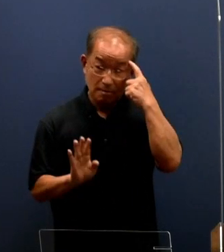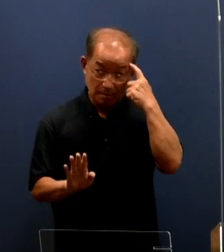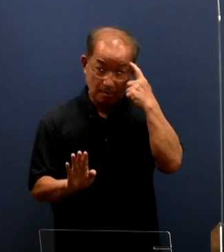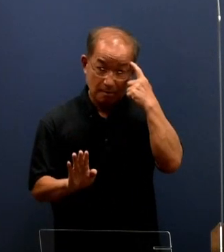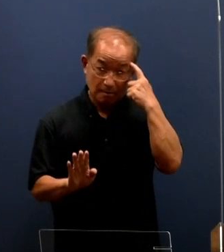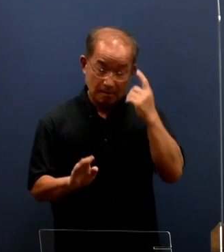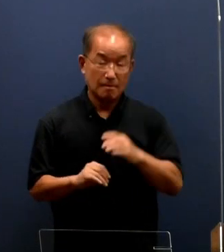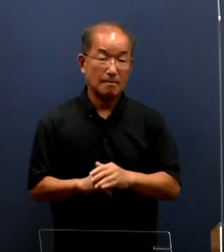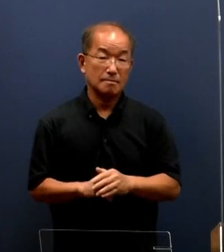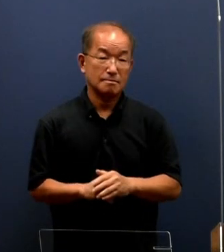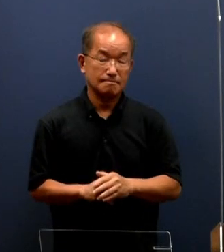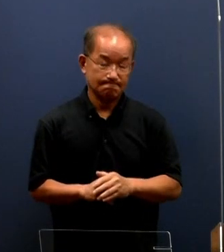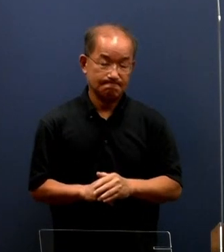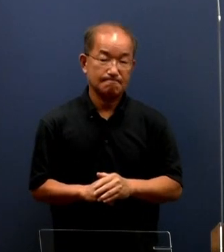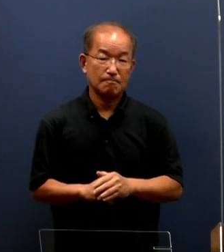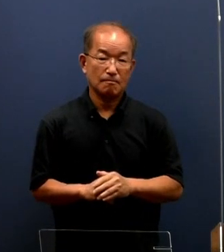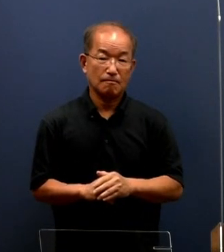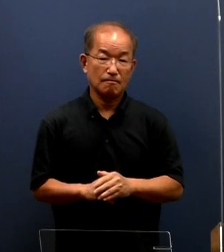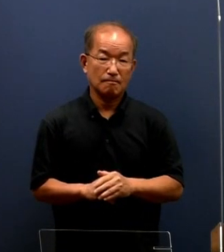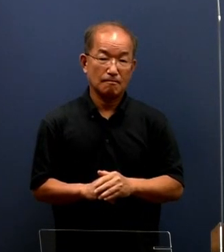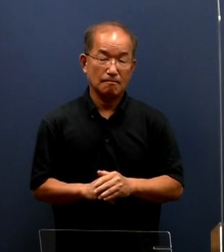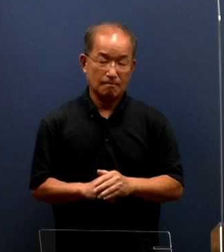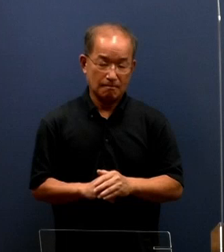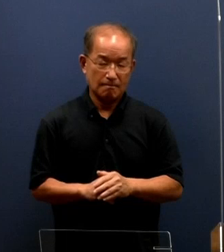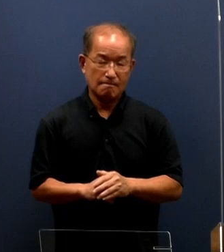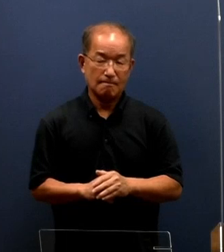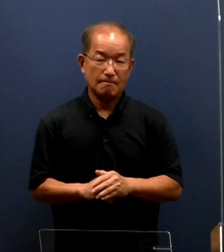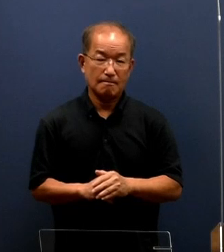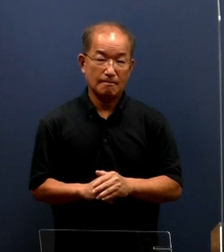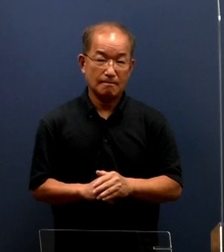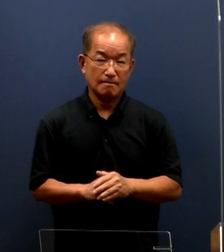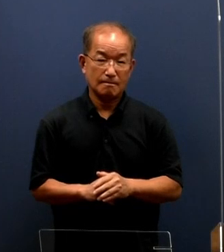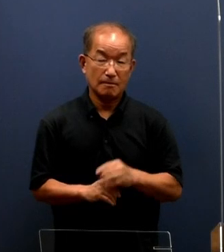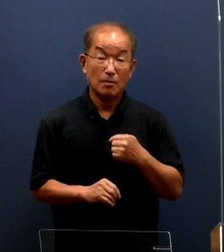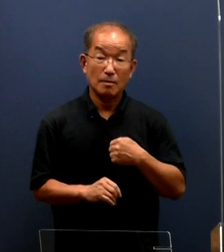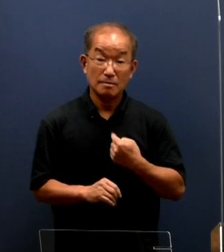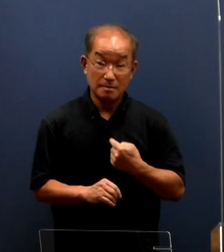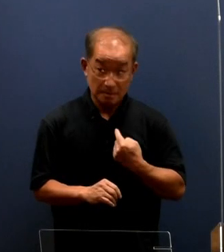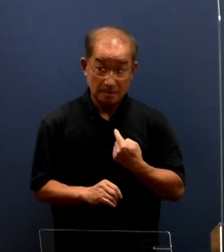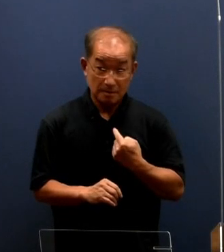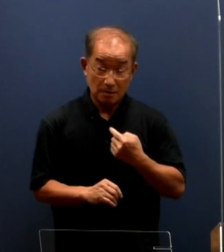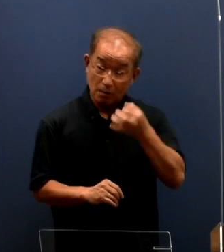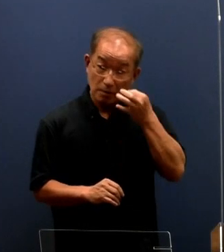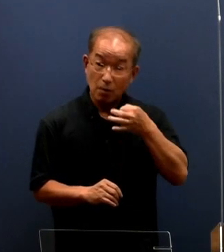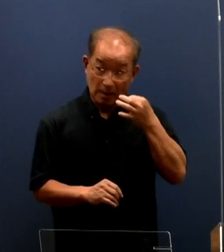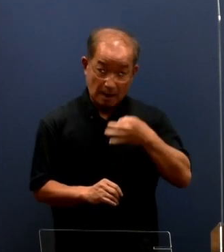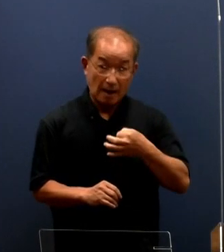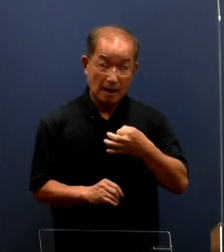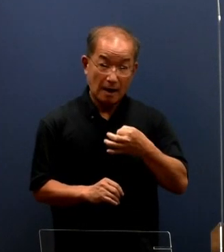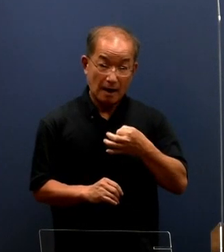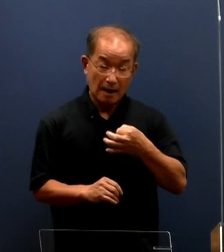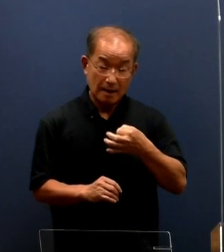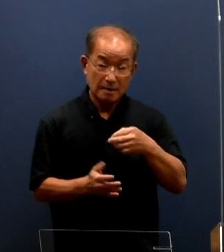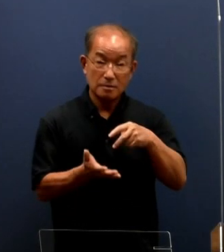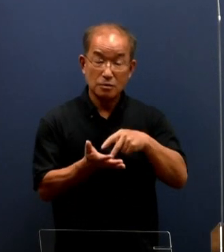抱かせるような状況が続いておりますけれども、私自身の評価といいますか、島根県の評価というの